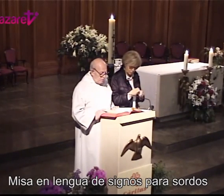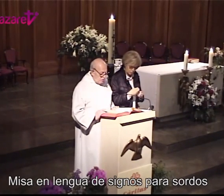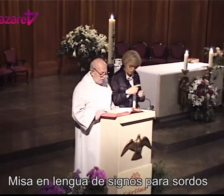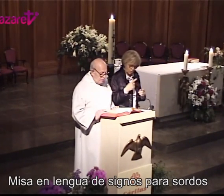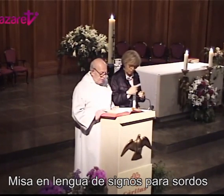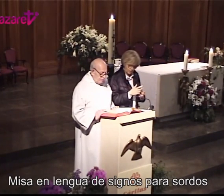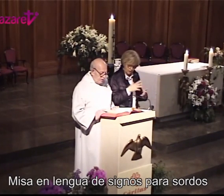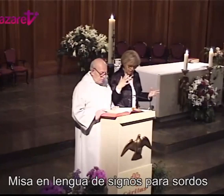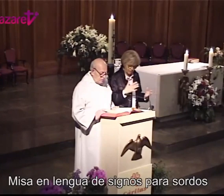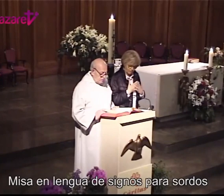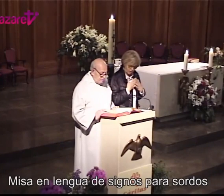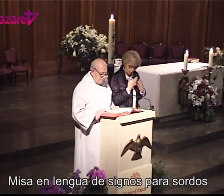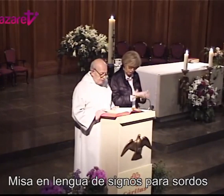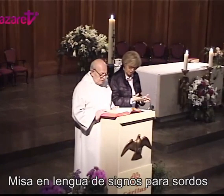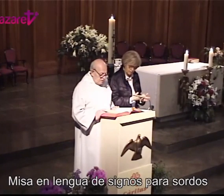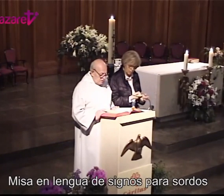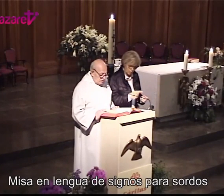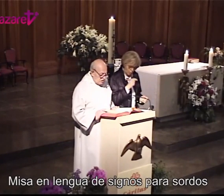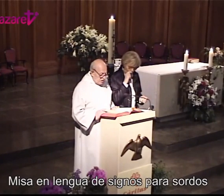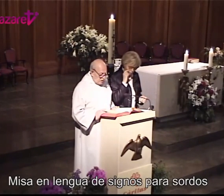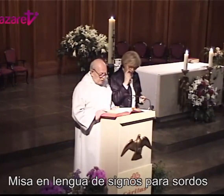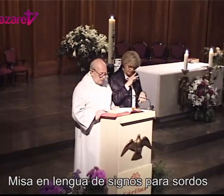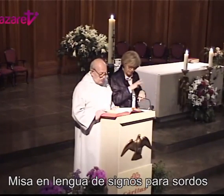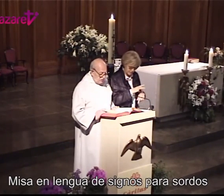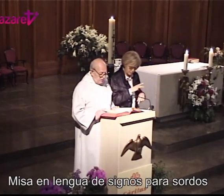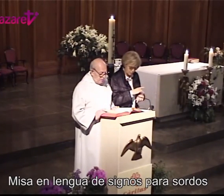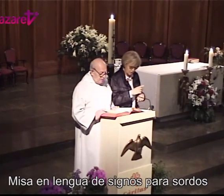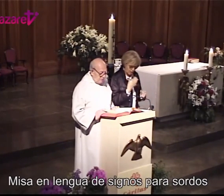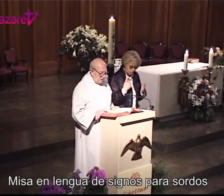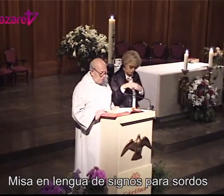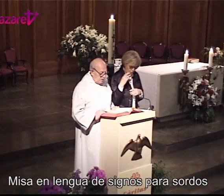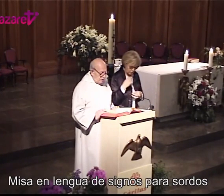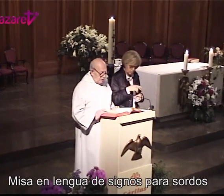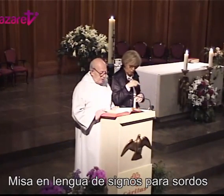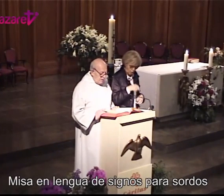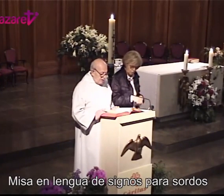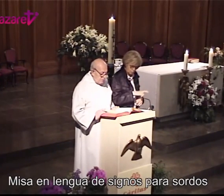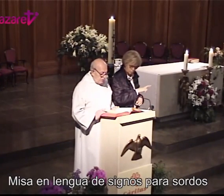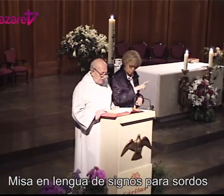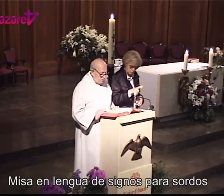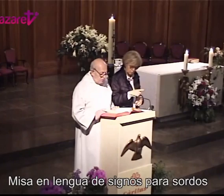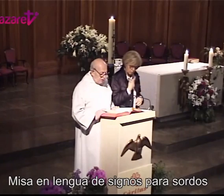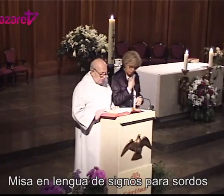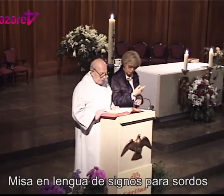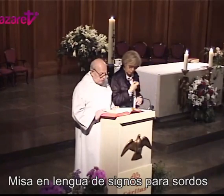a un enfermo. Nos interrogáis hoy para averiguar qué poder ha curado a ese